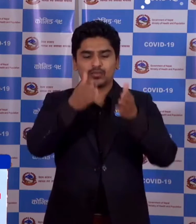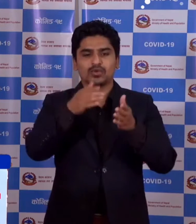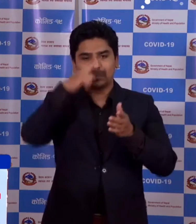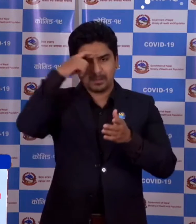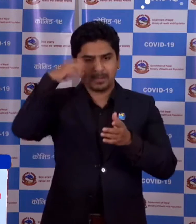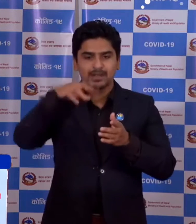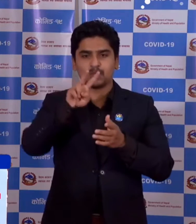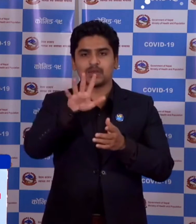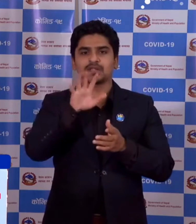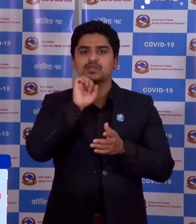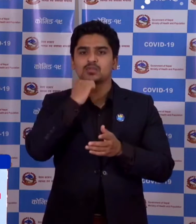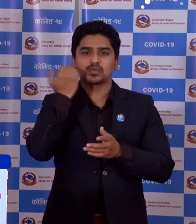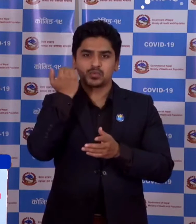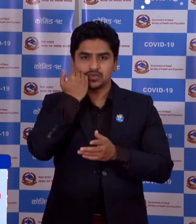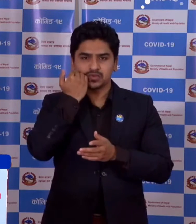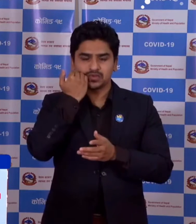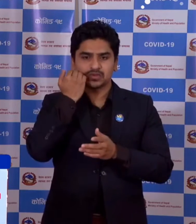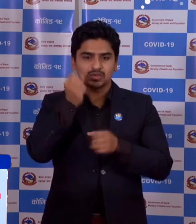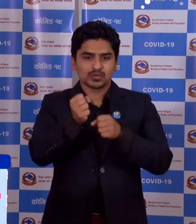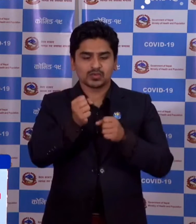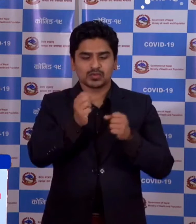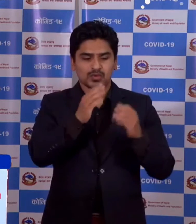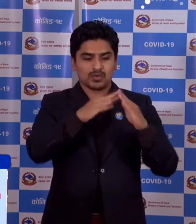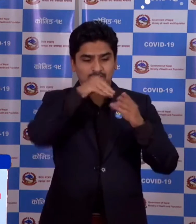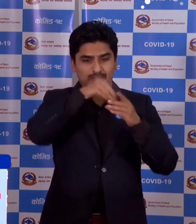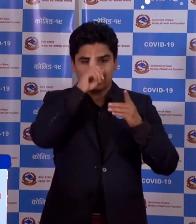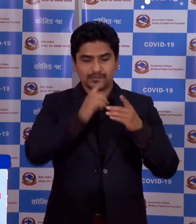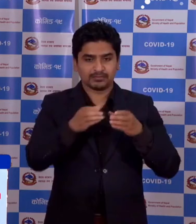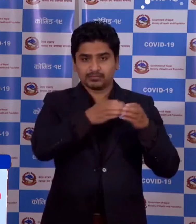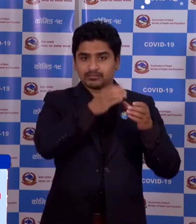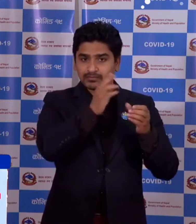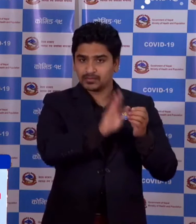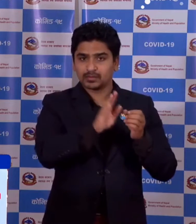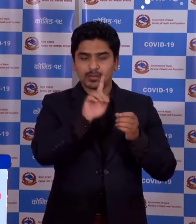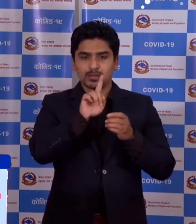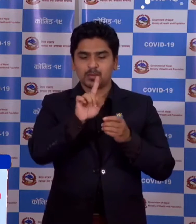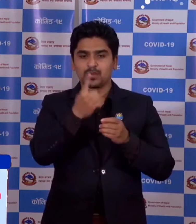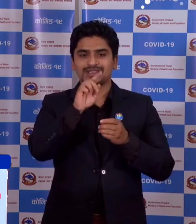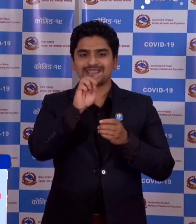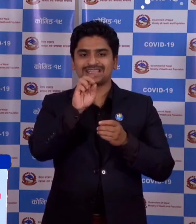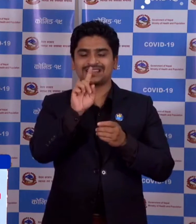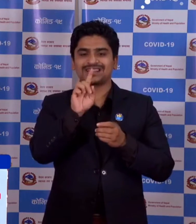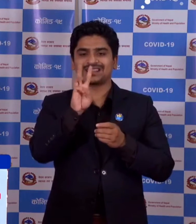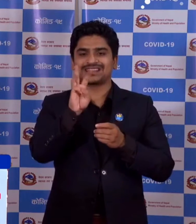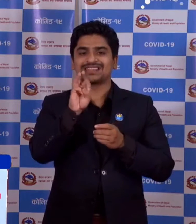25 वर्षका पुरुष जो क्वारेन्टाइनमा बस्नुभएको थियो वैशाख 30 गते